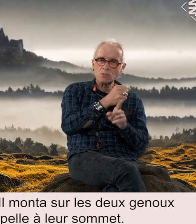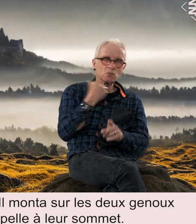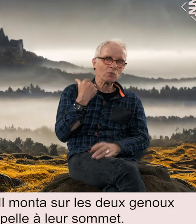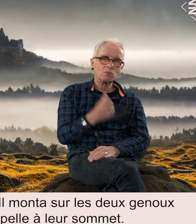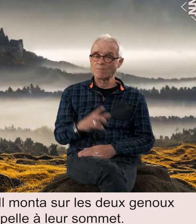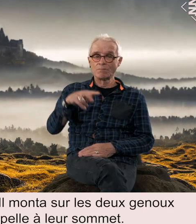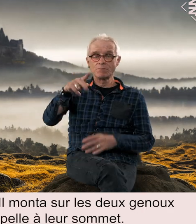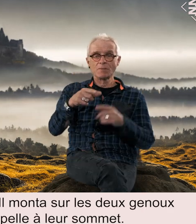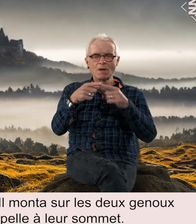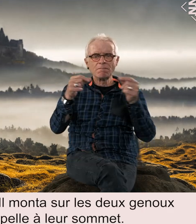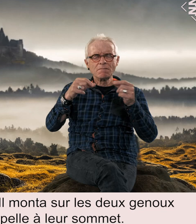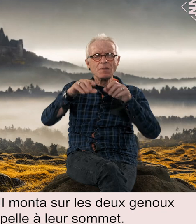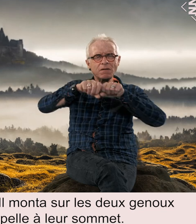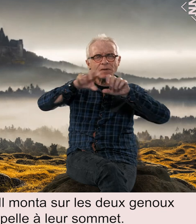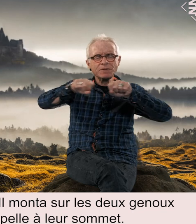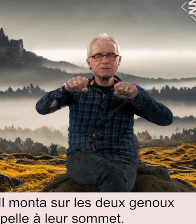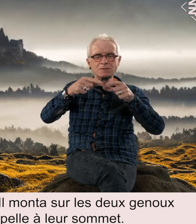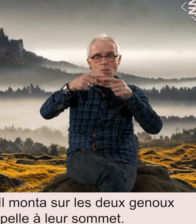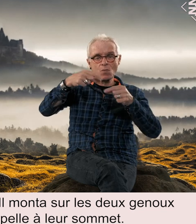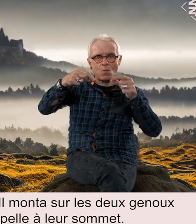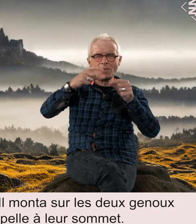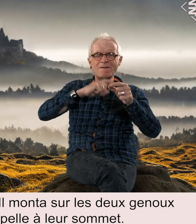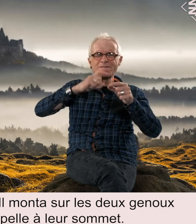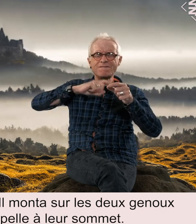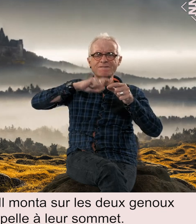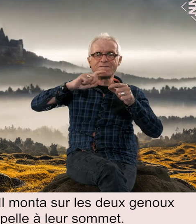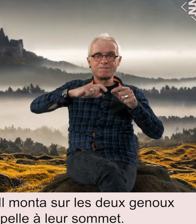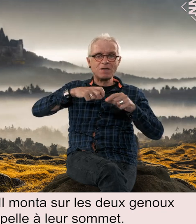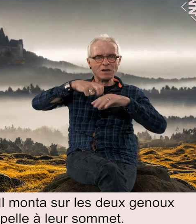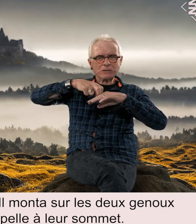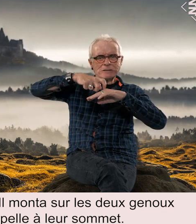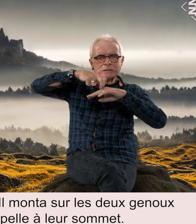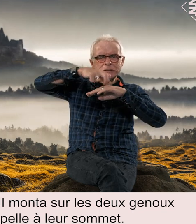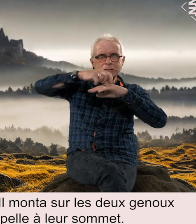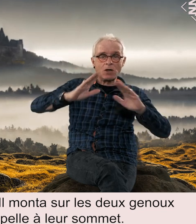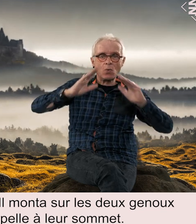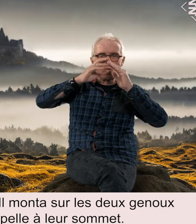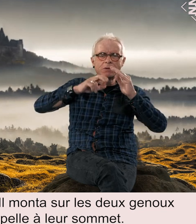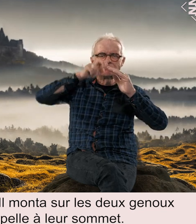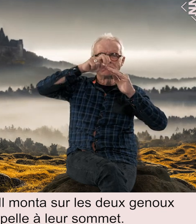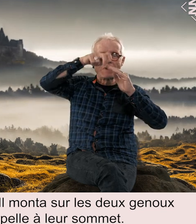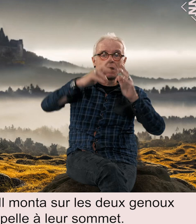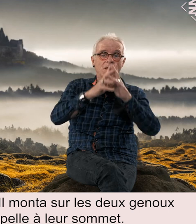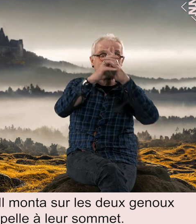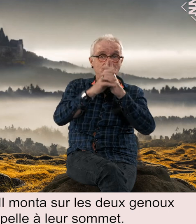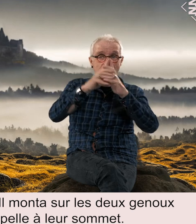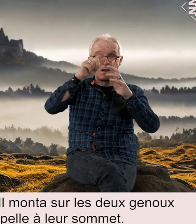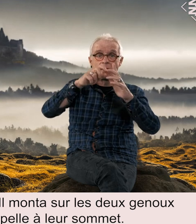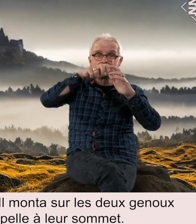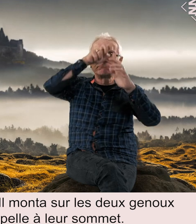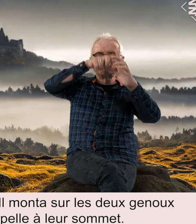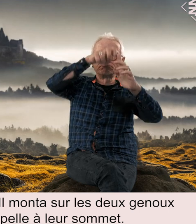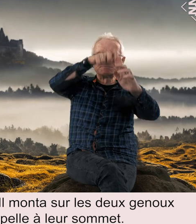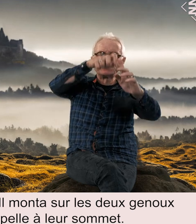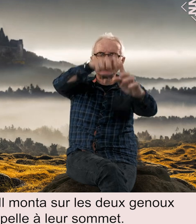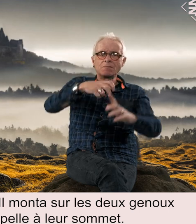Il se fit un silice avec des pointes de fer et il monta sur les deux genoux toutes les collines ayant une chapelle à leur sommet mais l